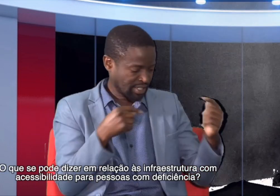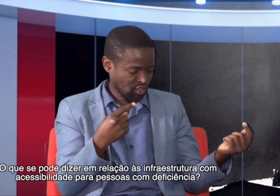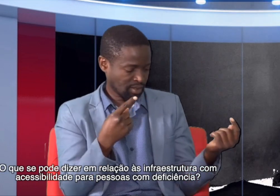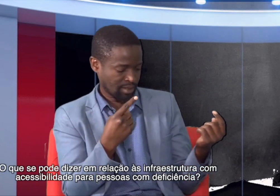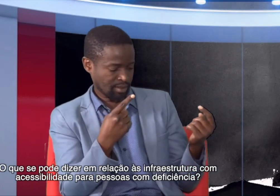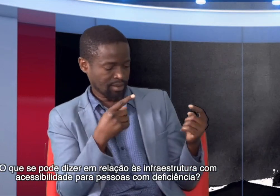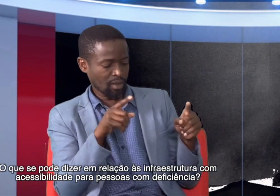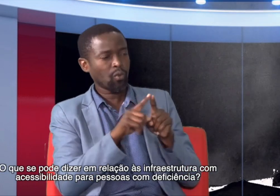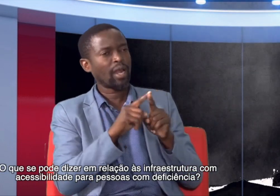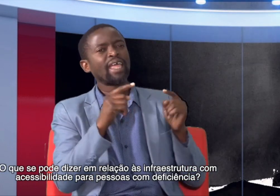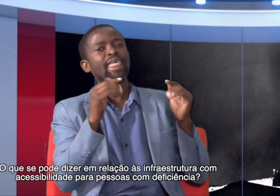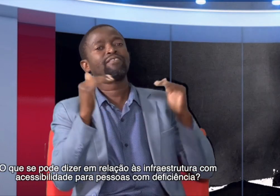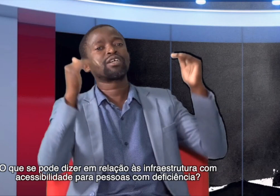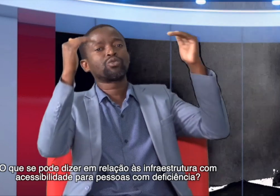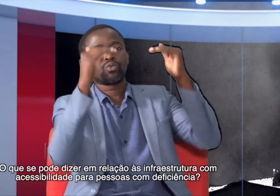saber